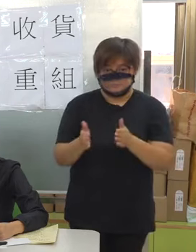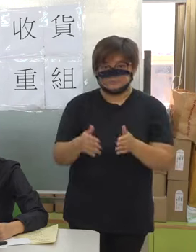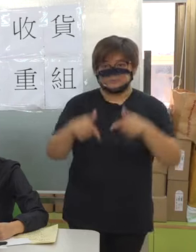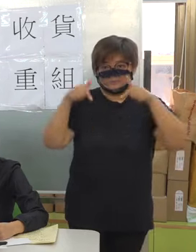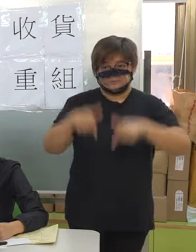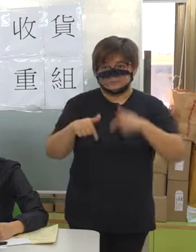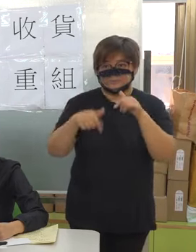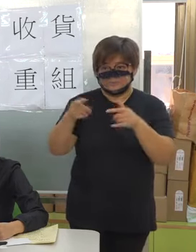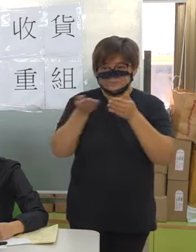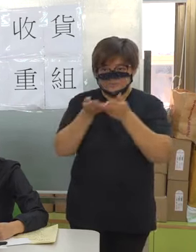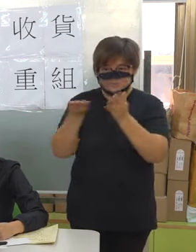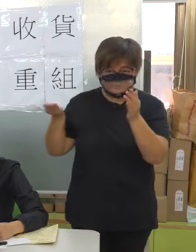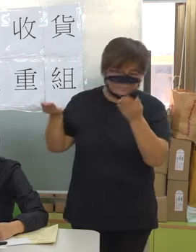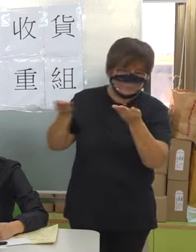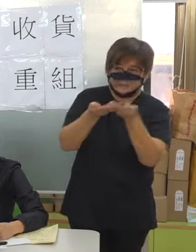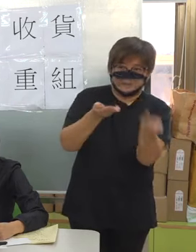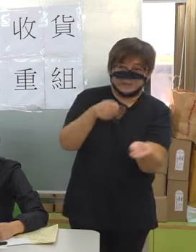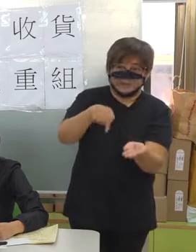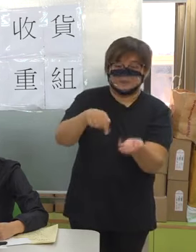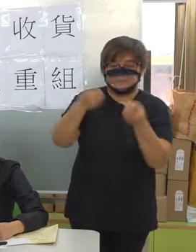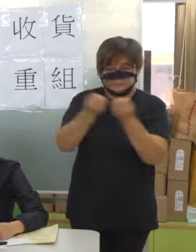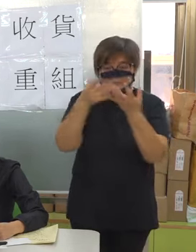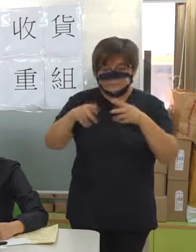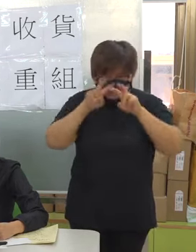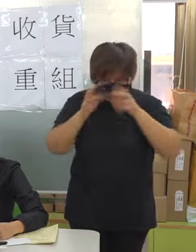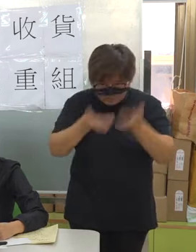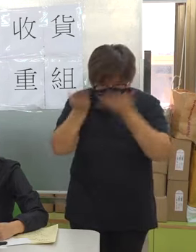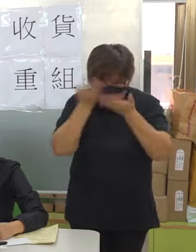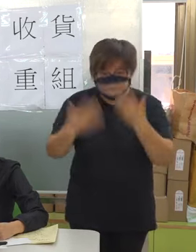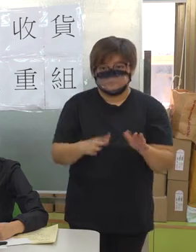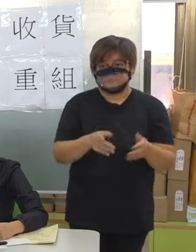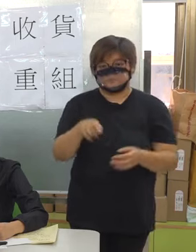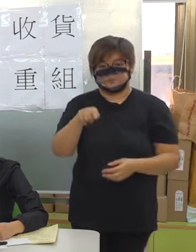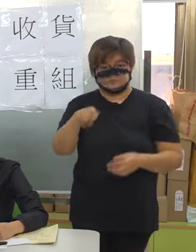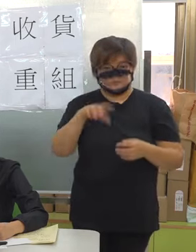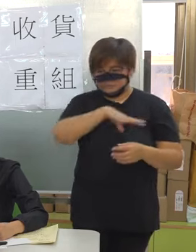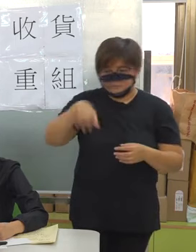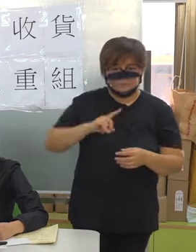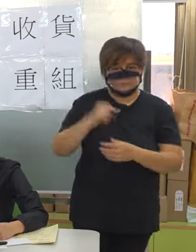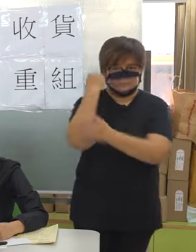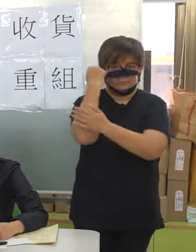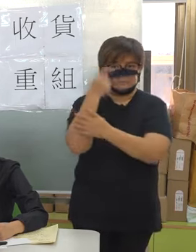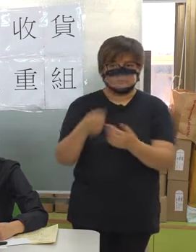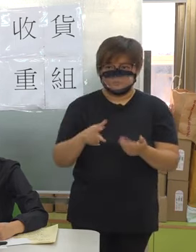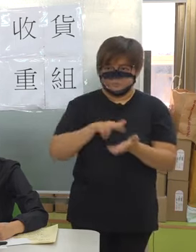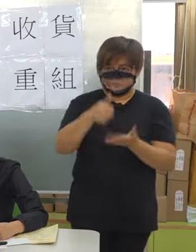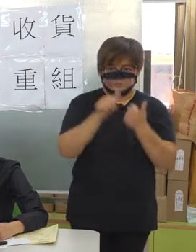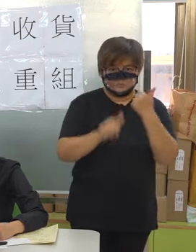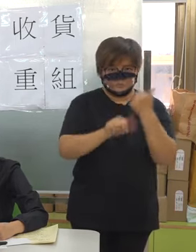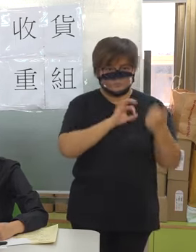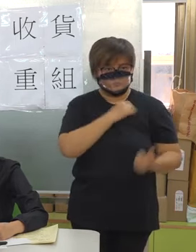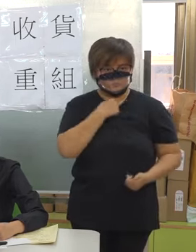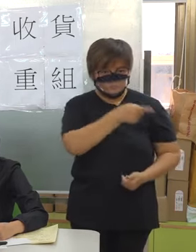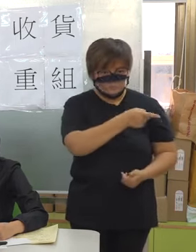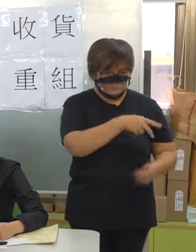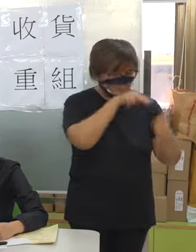的獨立調查委員會絕對不是監警會或者林鄭月娥另一個東施效顰的檢討委員會可以比